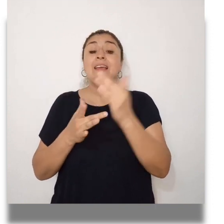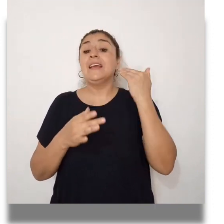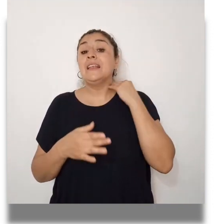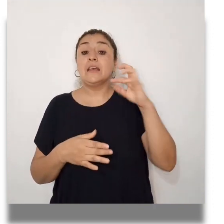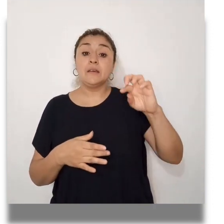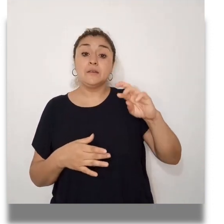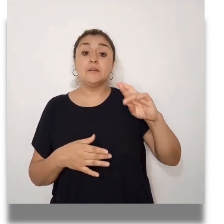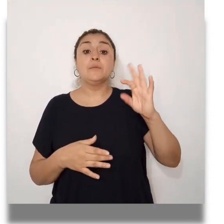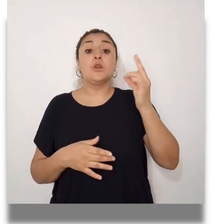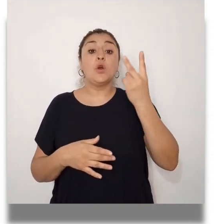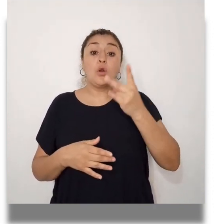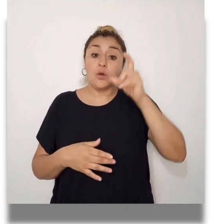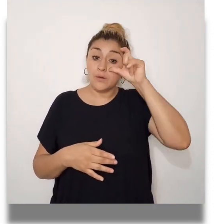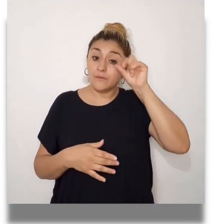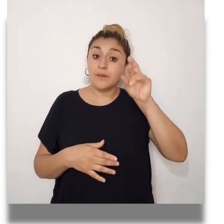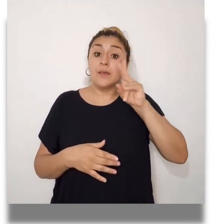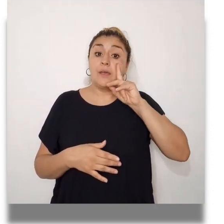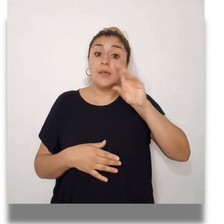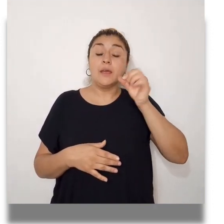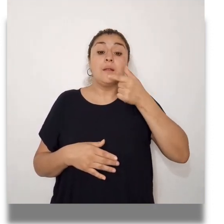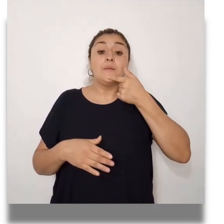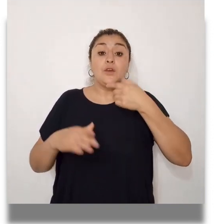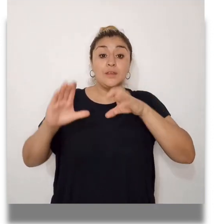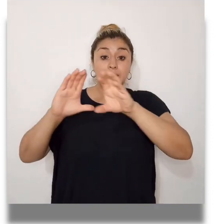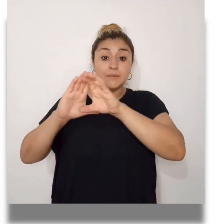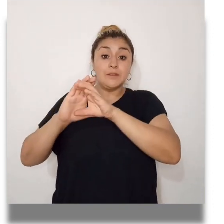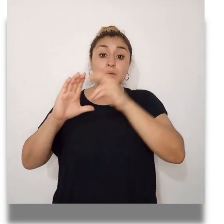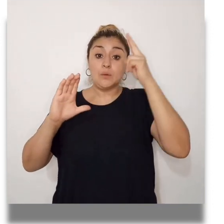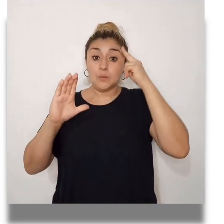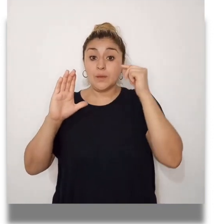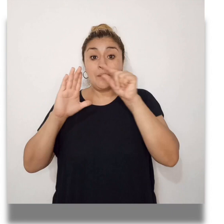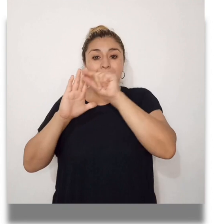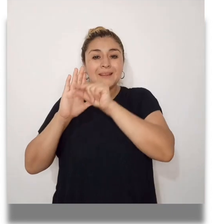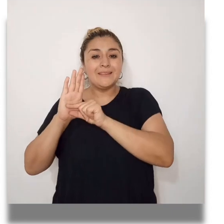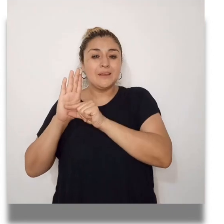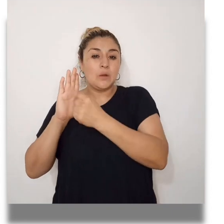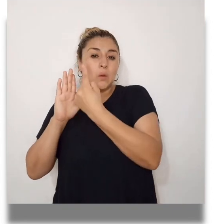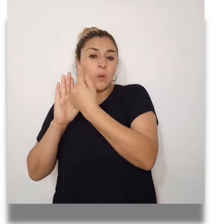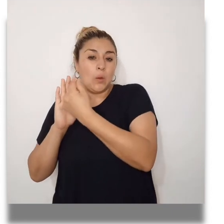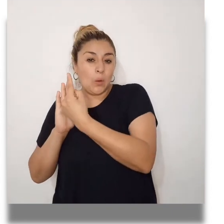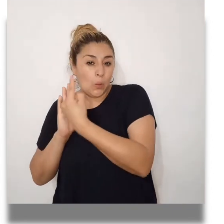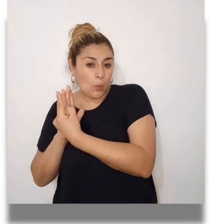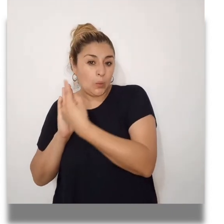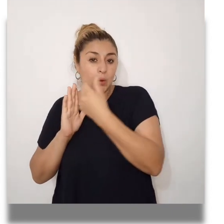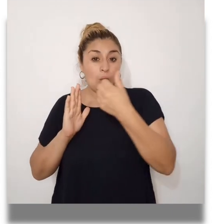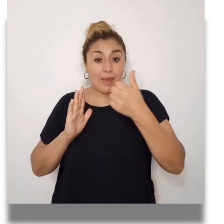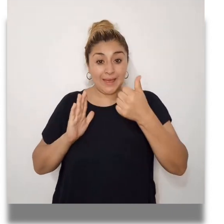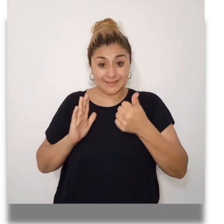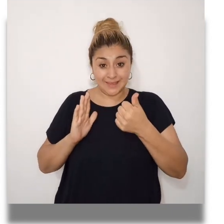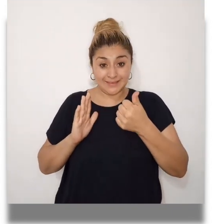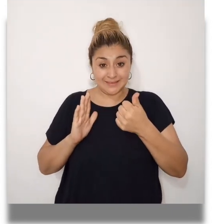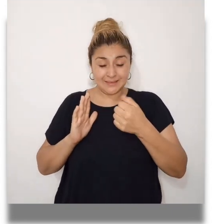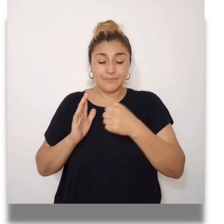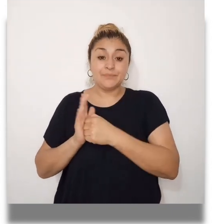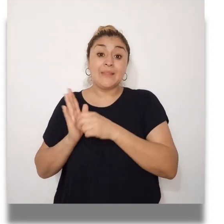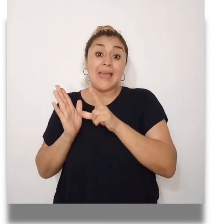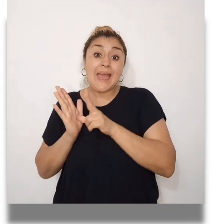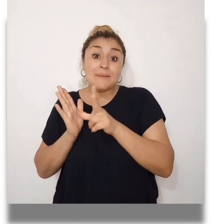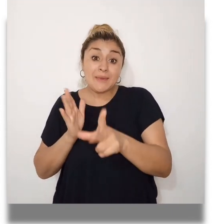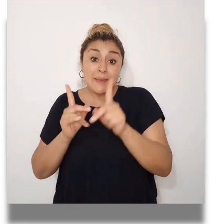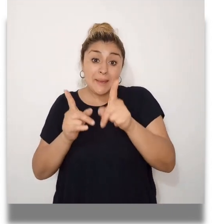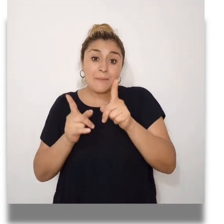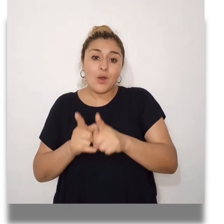9, del versículo 1 al 6, en donde la sabiduría habla.